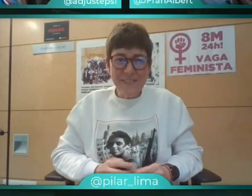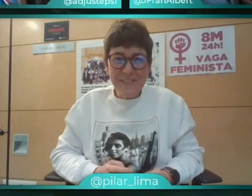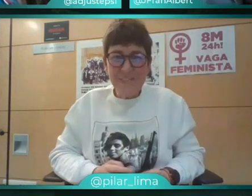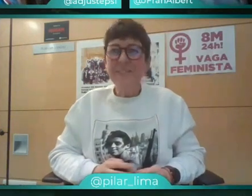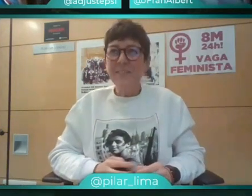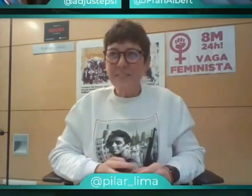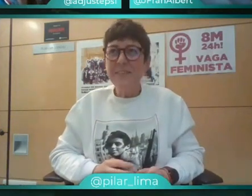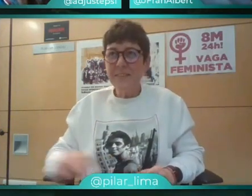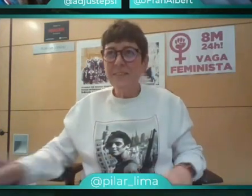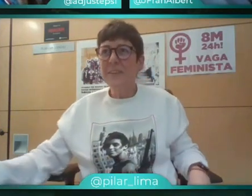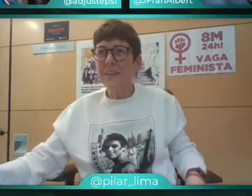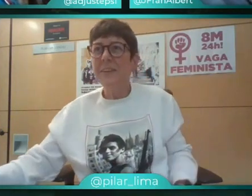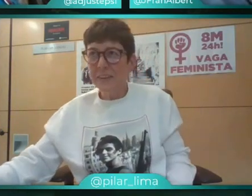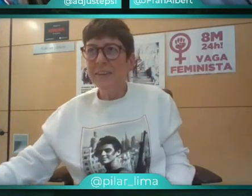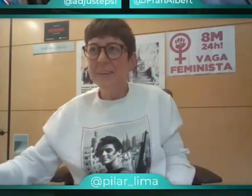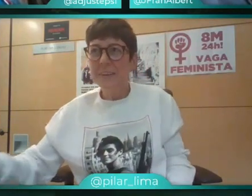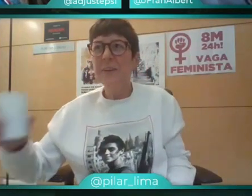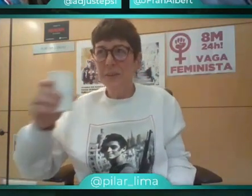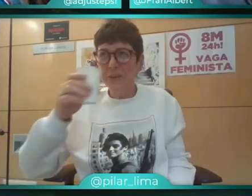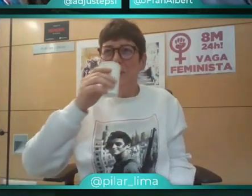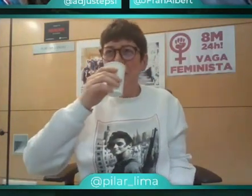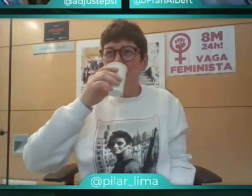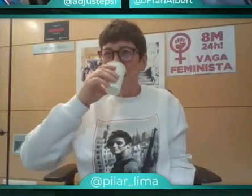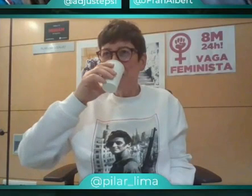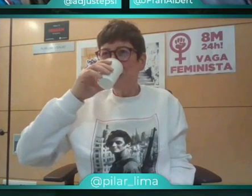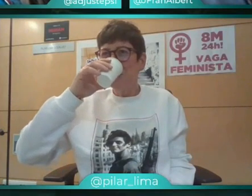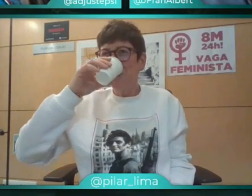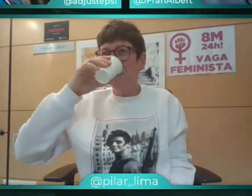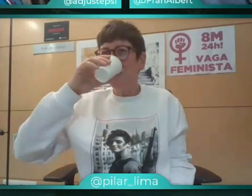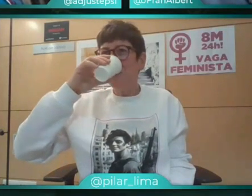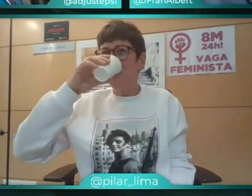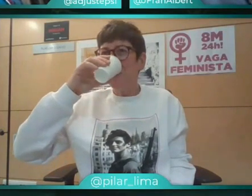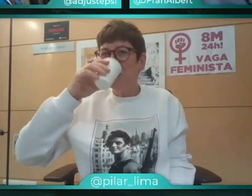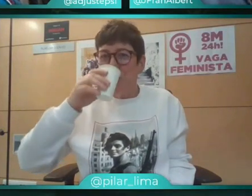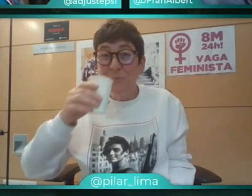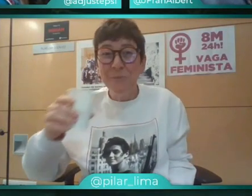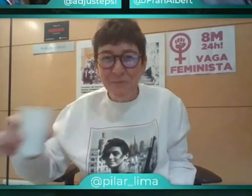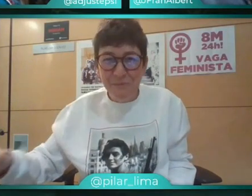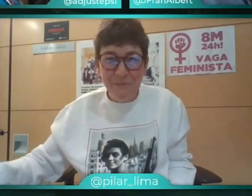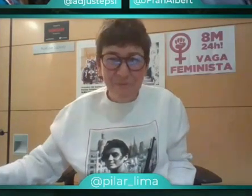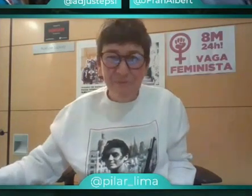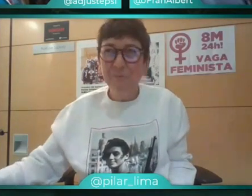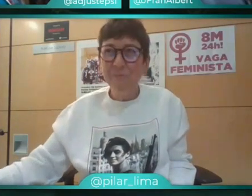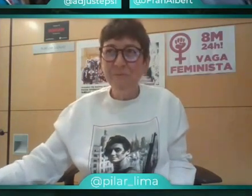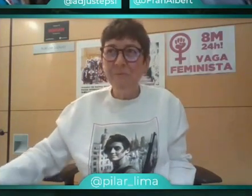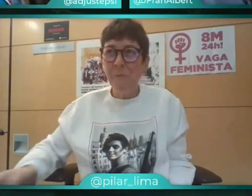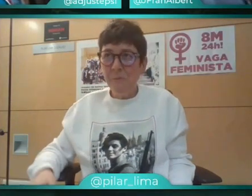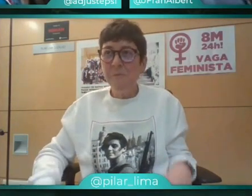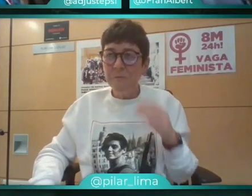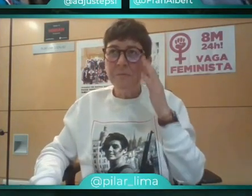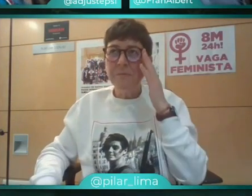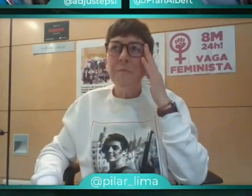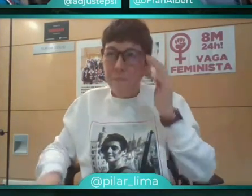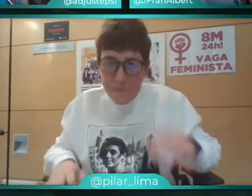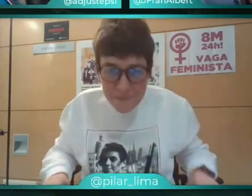preguntas el chat Muy atento está todo el mundo ahí Muy atento de lo que dices y dándote la Enhorabuena y felicitándote por